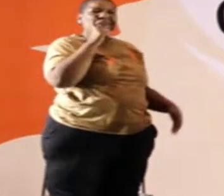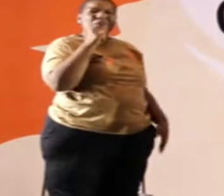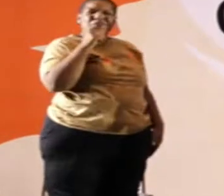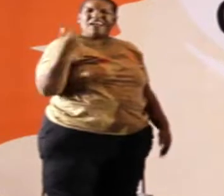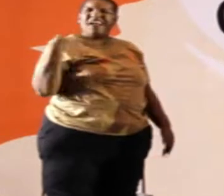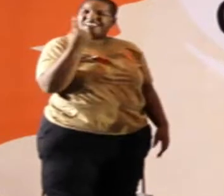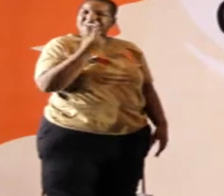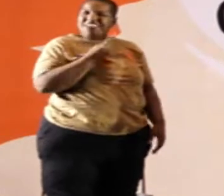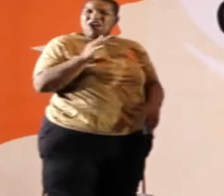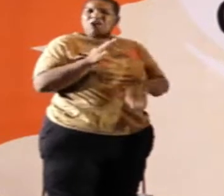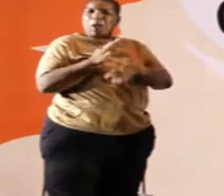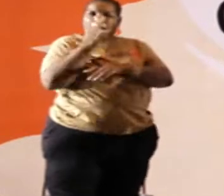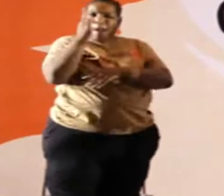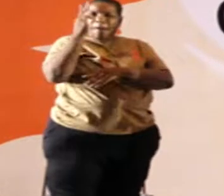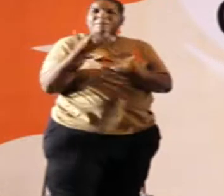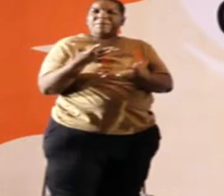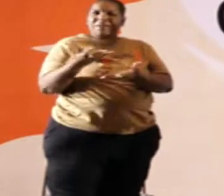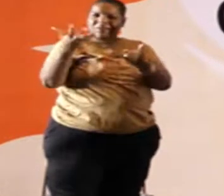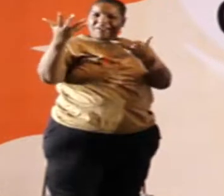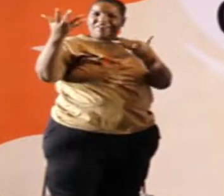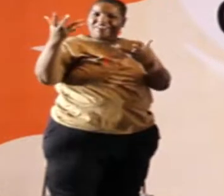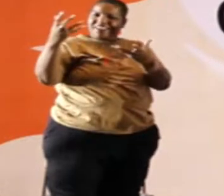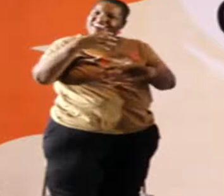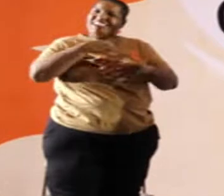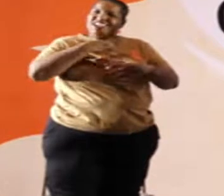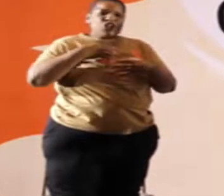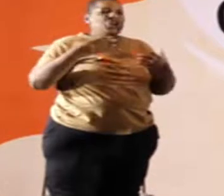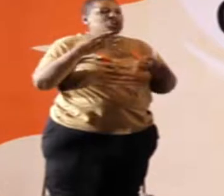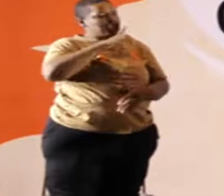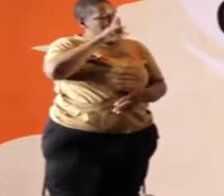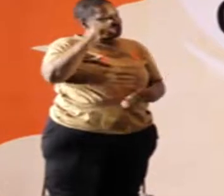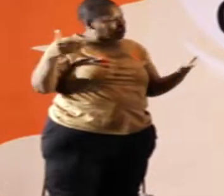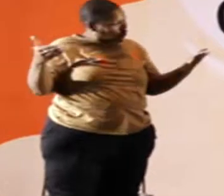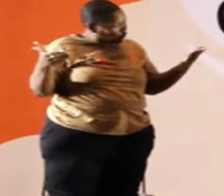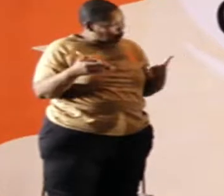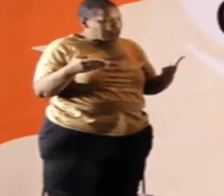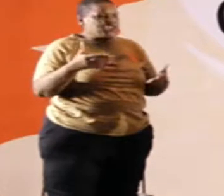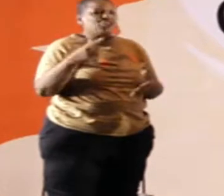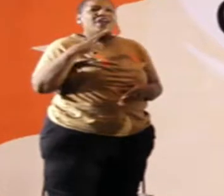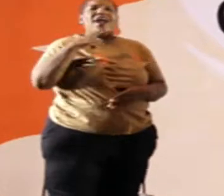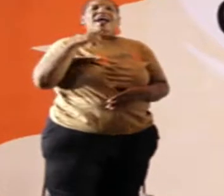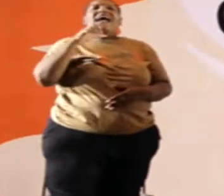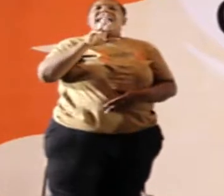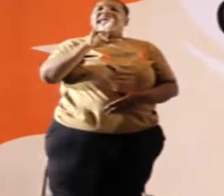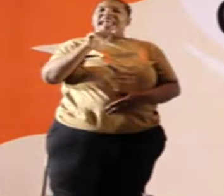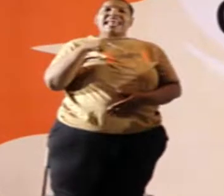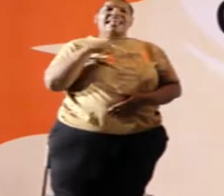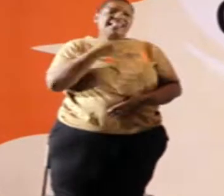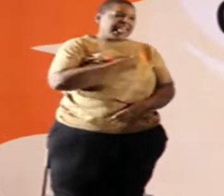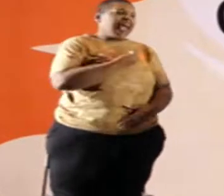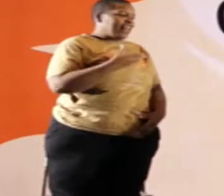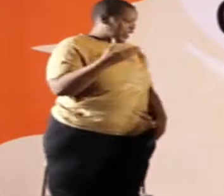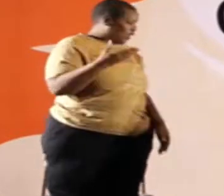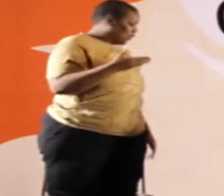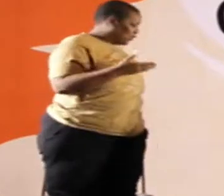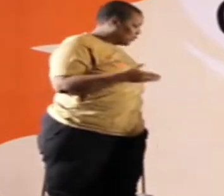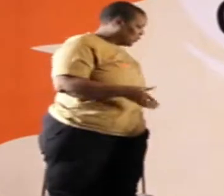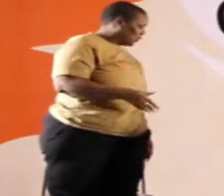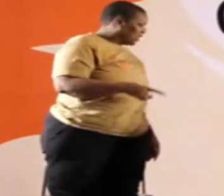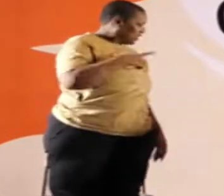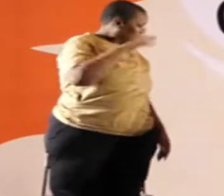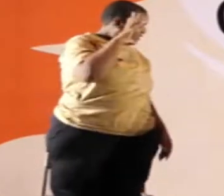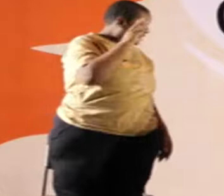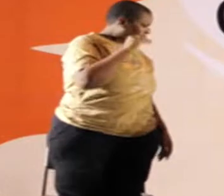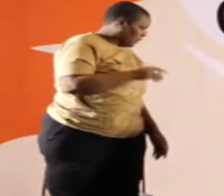nossa primavera, esse dia de hoje, os herês estão aqui,